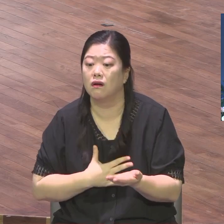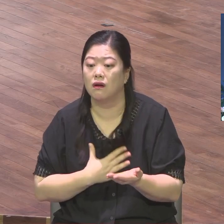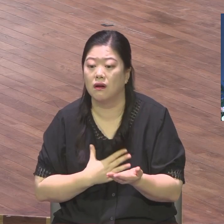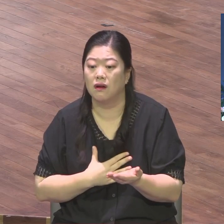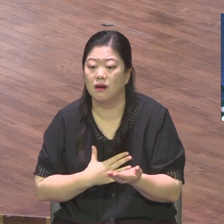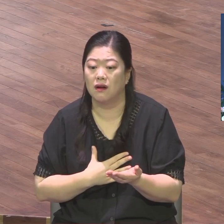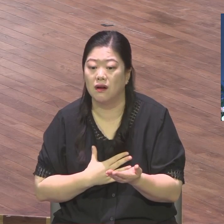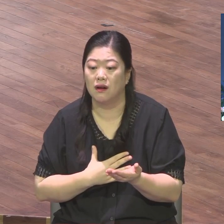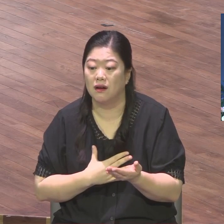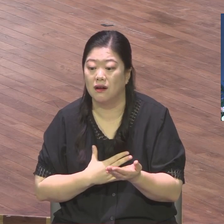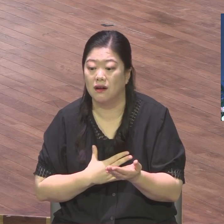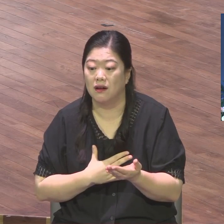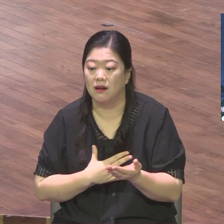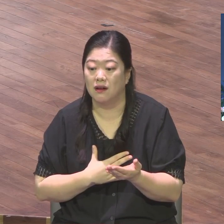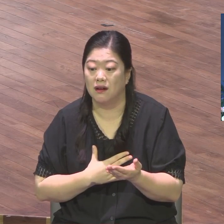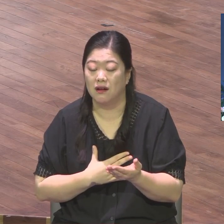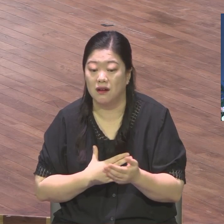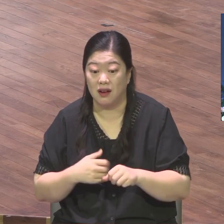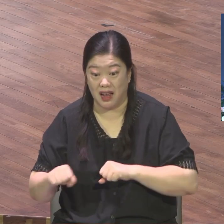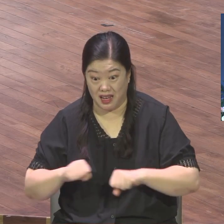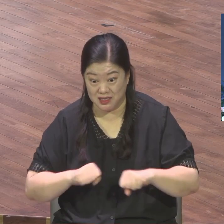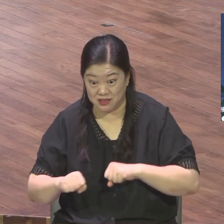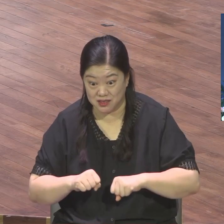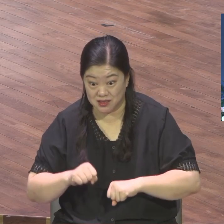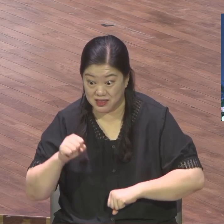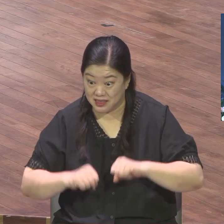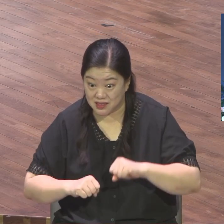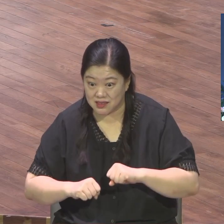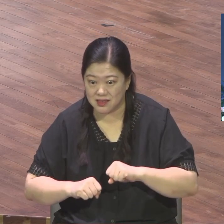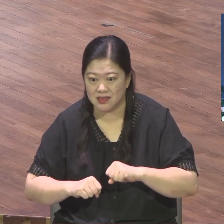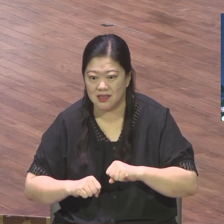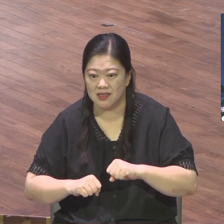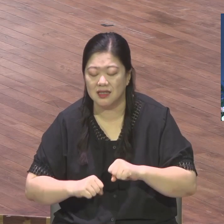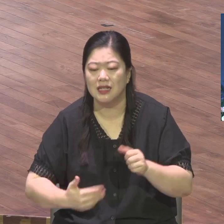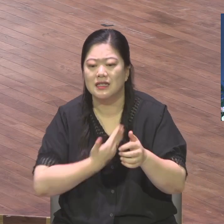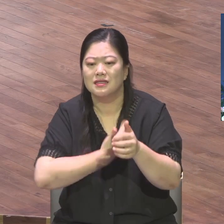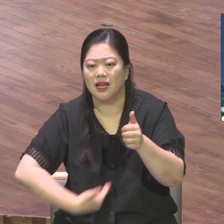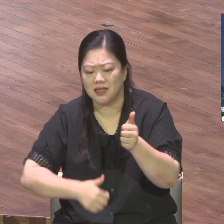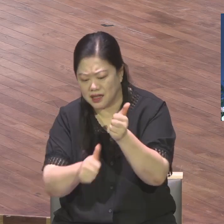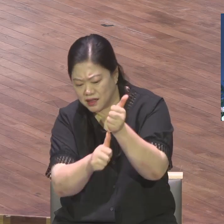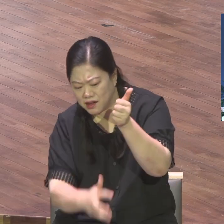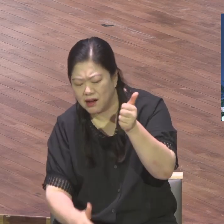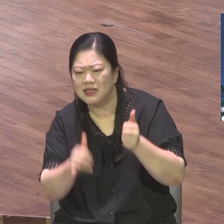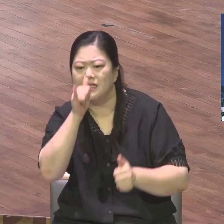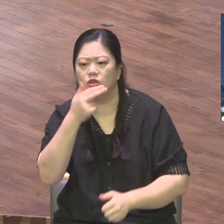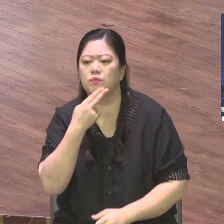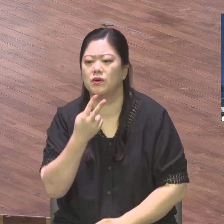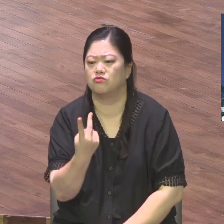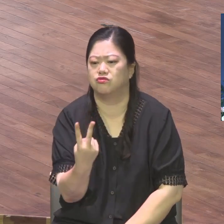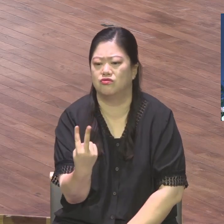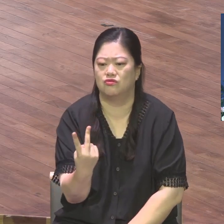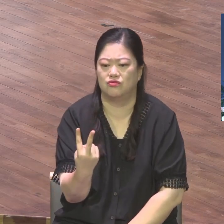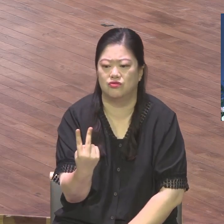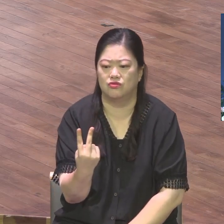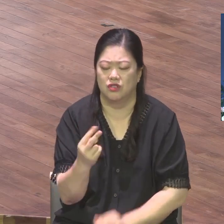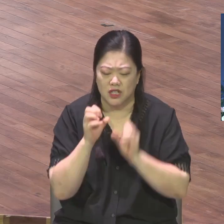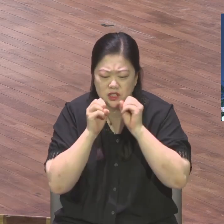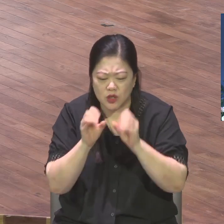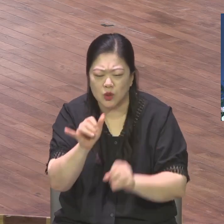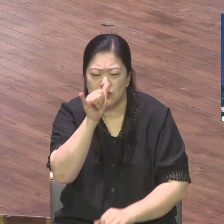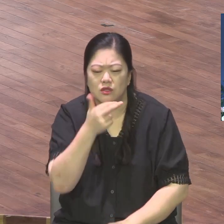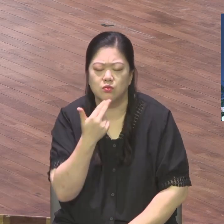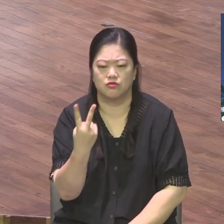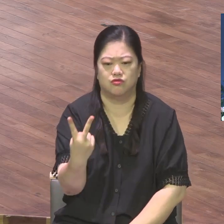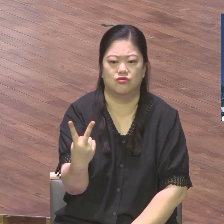열매를 보아서 나무를 안다. 얼마나 영혼 구원에 대한 열정과 거기에 대한 간절함과 거기에